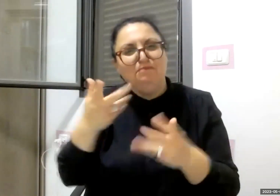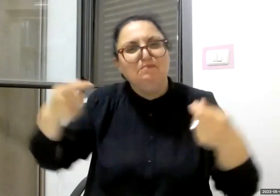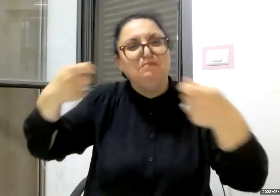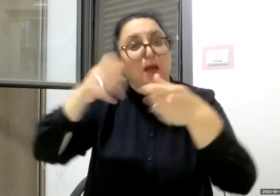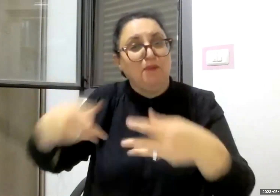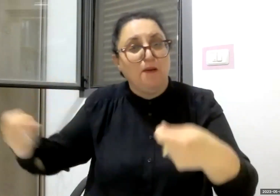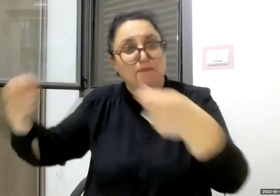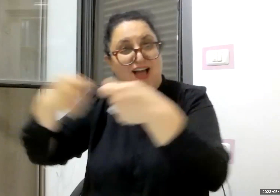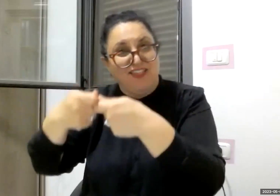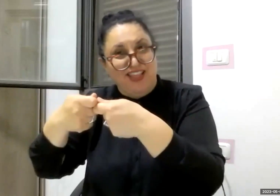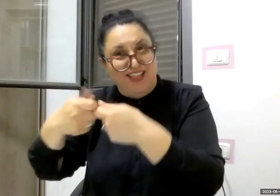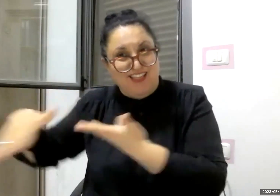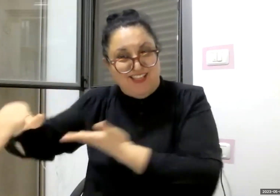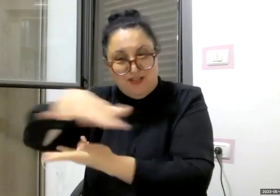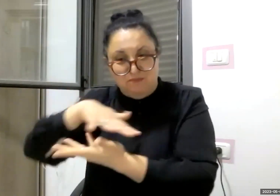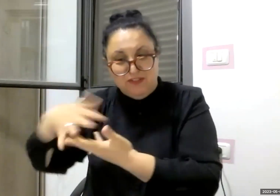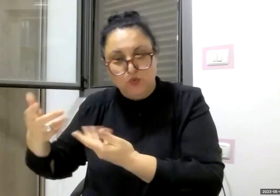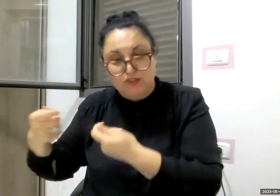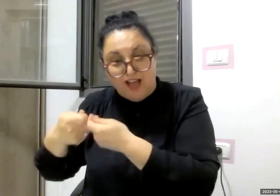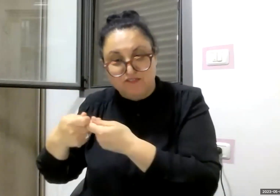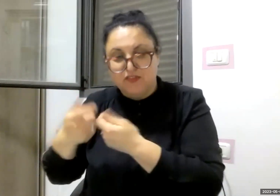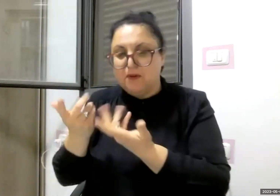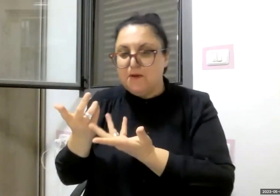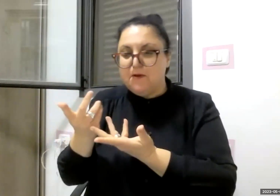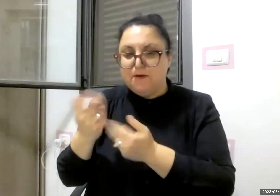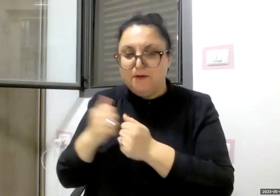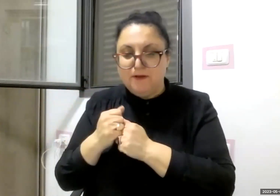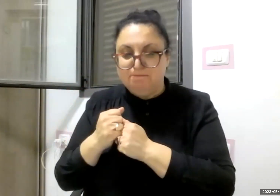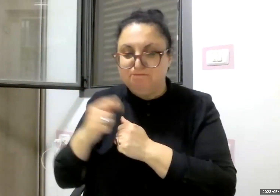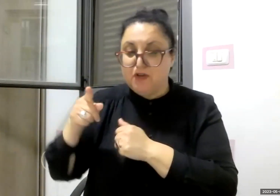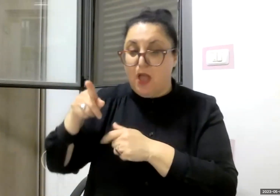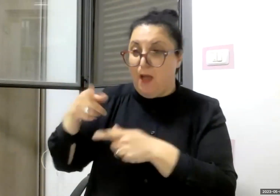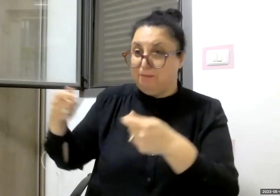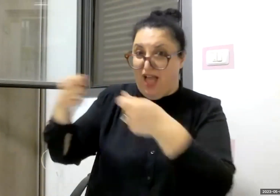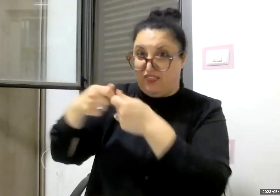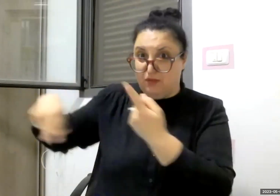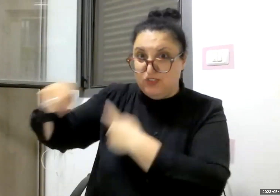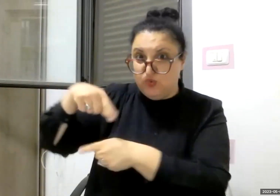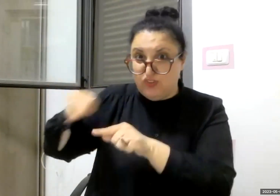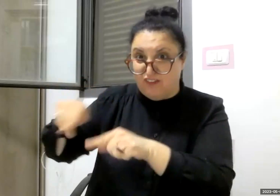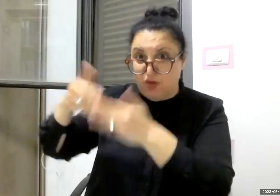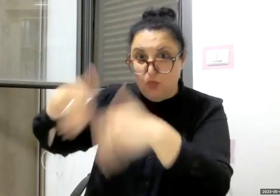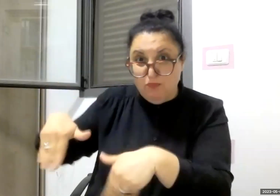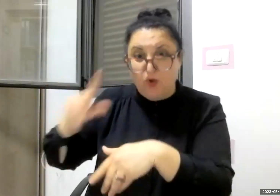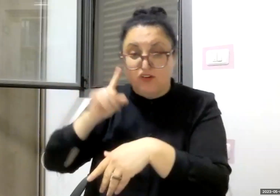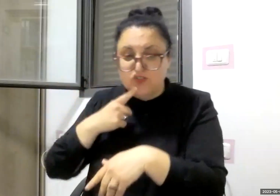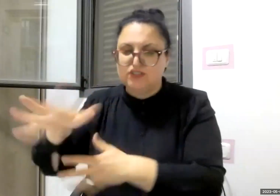לדאוג גם למחנה משותף המחנה המשותף של